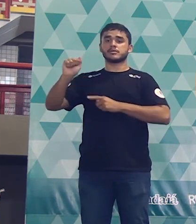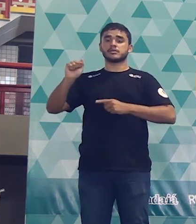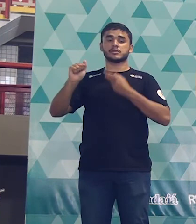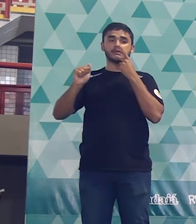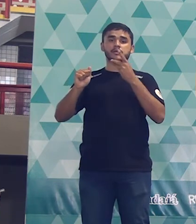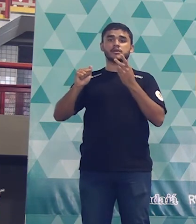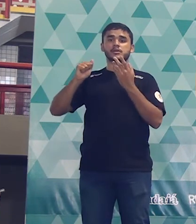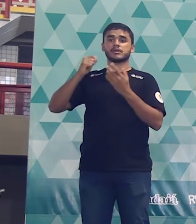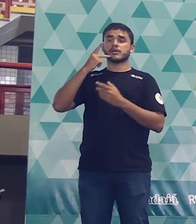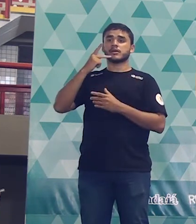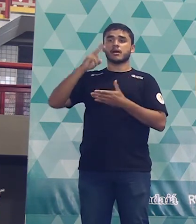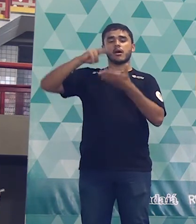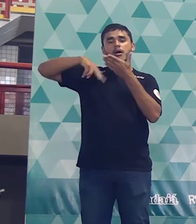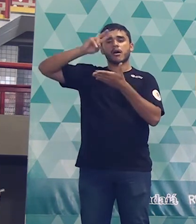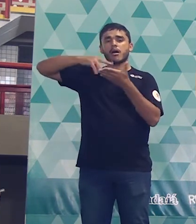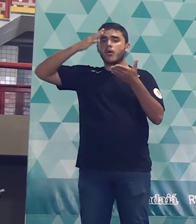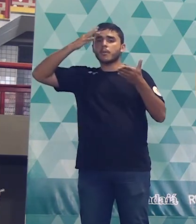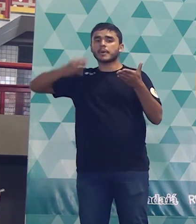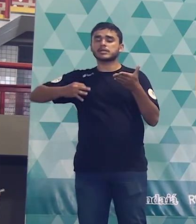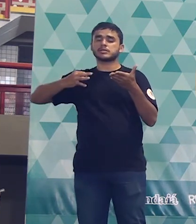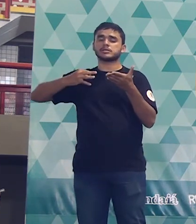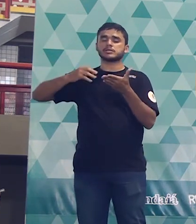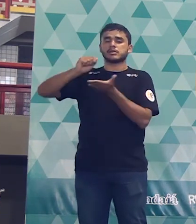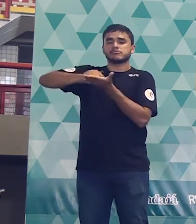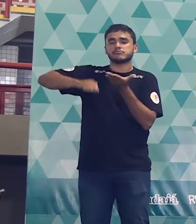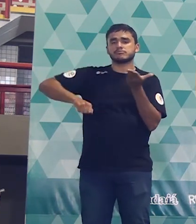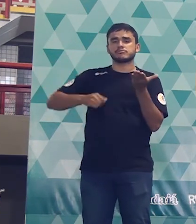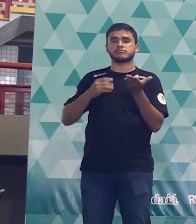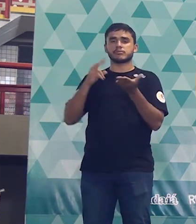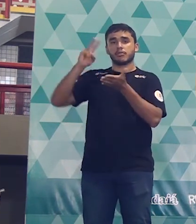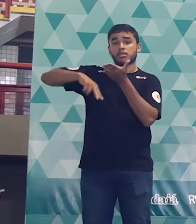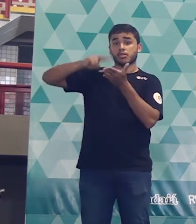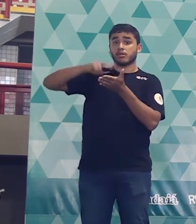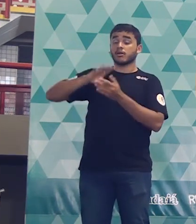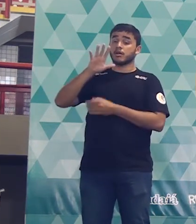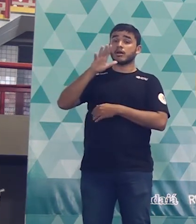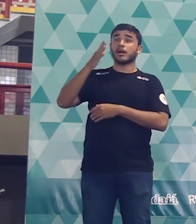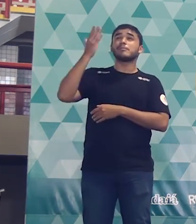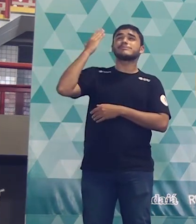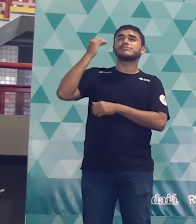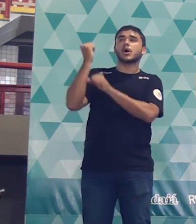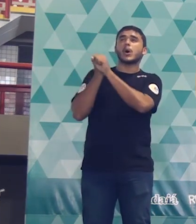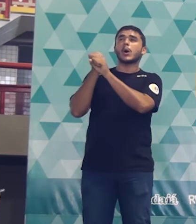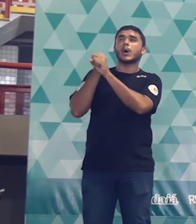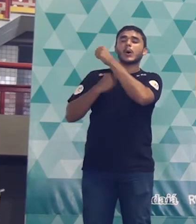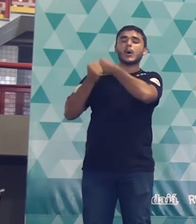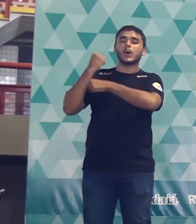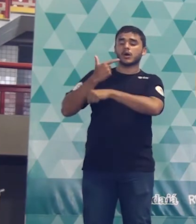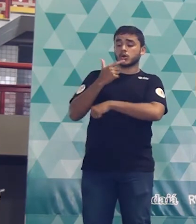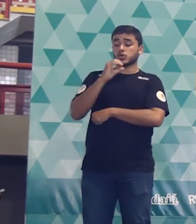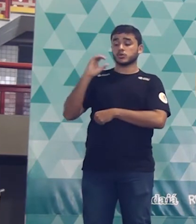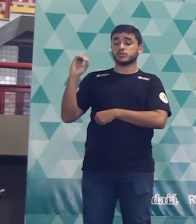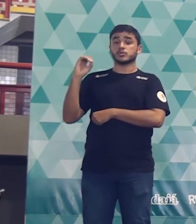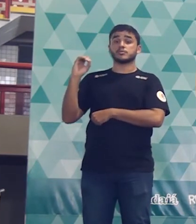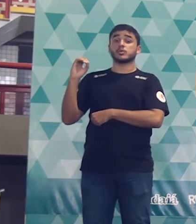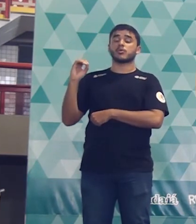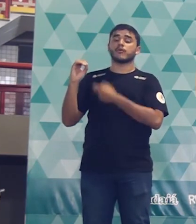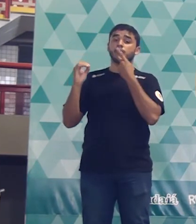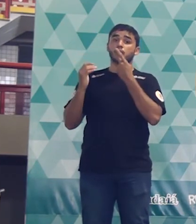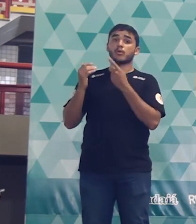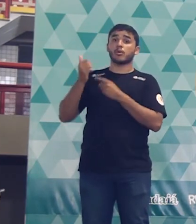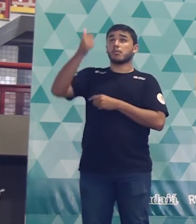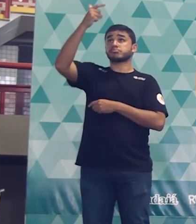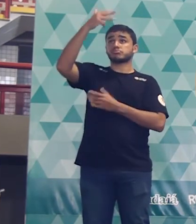compreensão leitora dos alunos. No primeiro exame, em 2000, o Brasil ficou em último lugar. Nos últimos exames ele melhorou, ficou